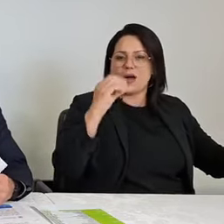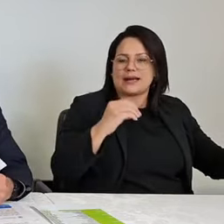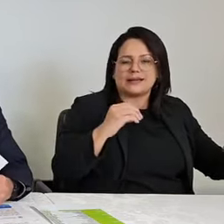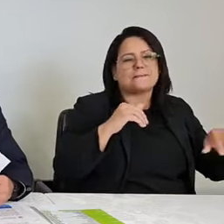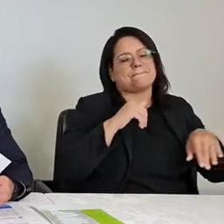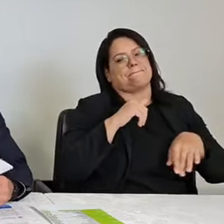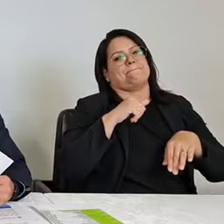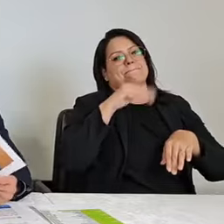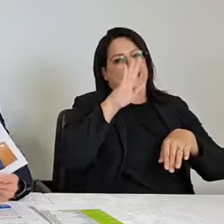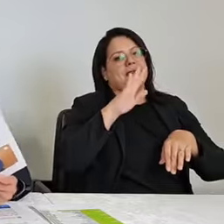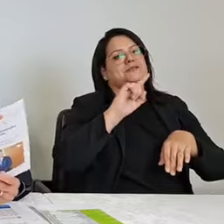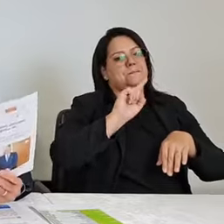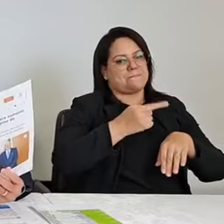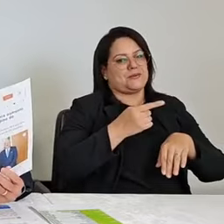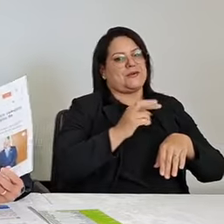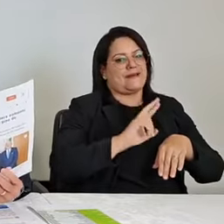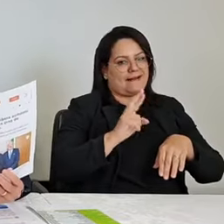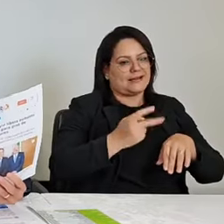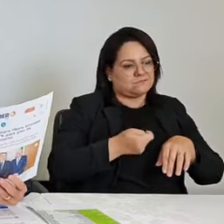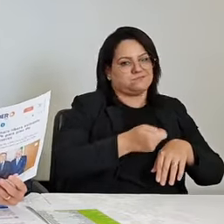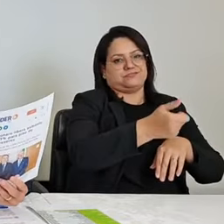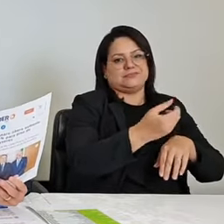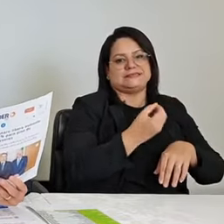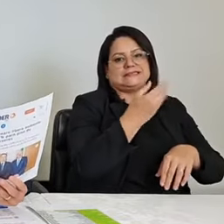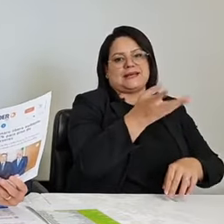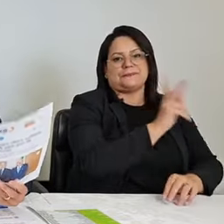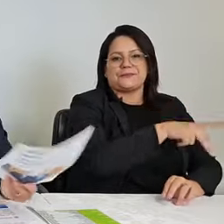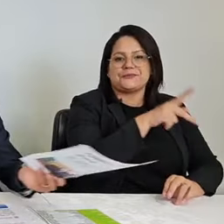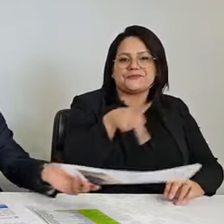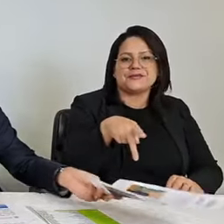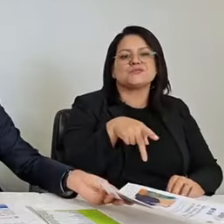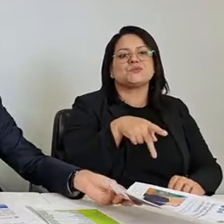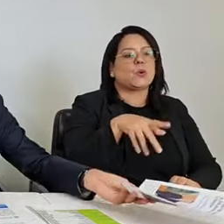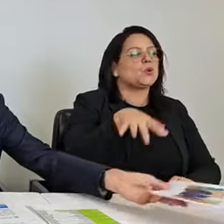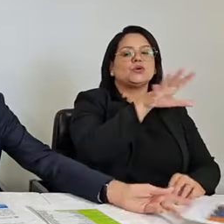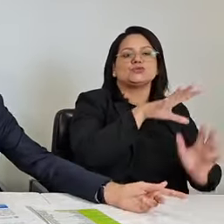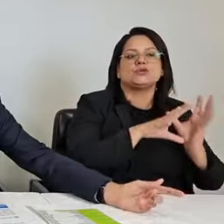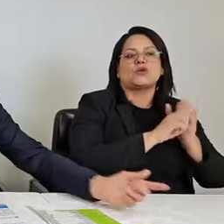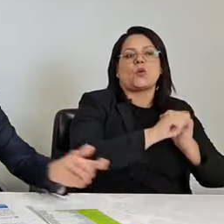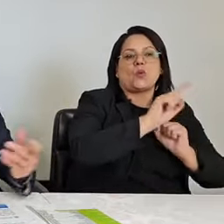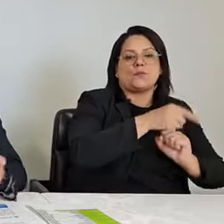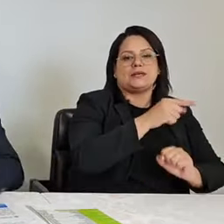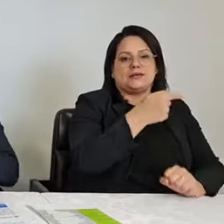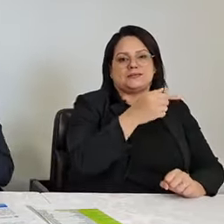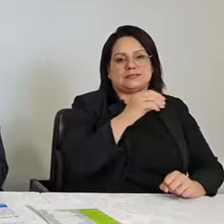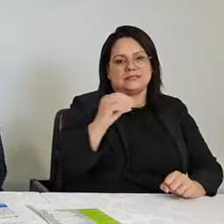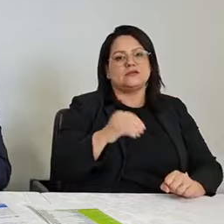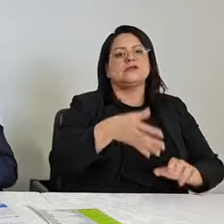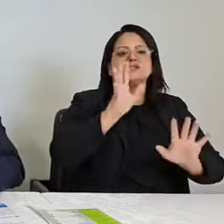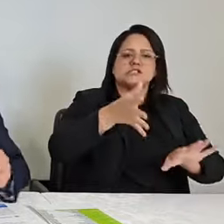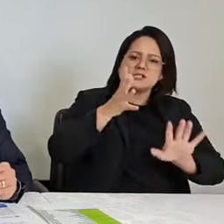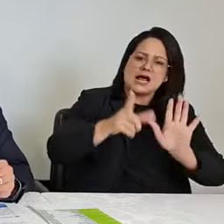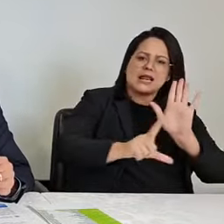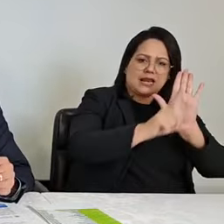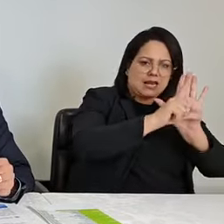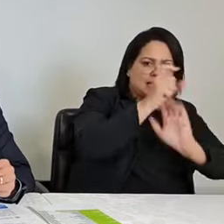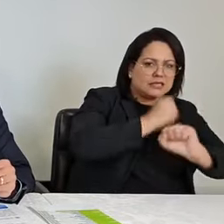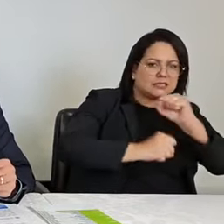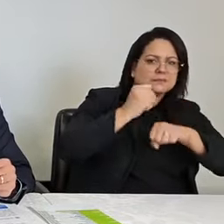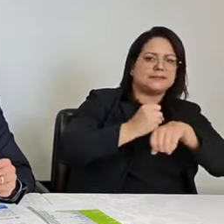praticamente mais R$ 1.000. Para 1.700.000 professores. Isso já estava definido em lei no